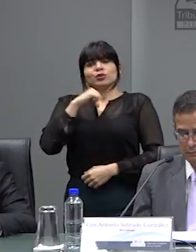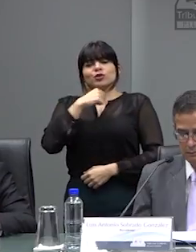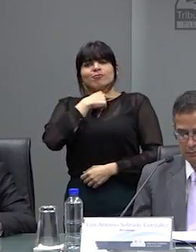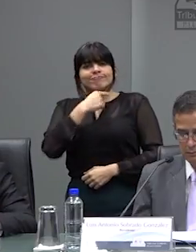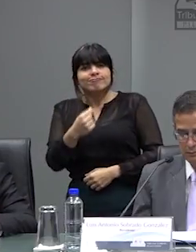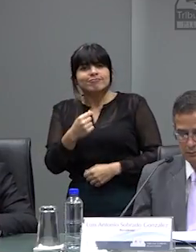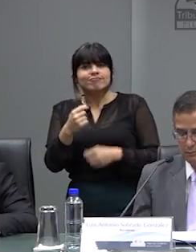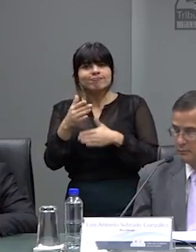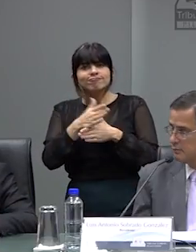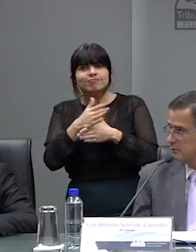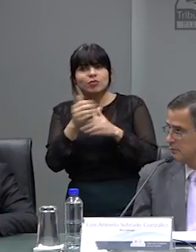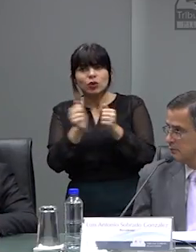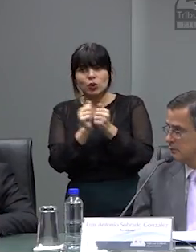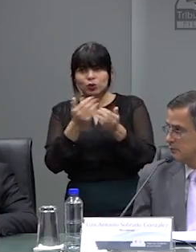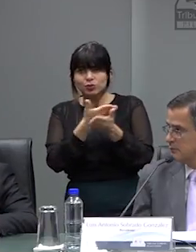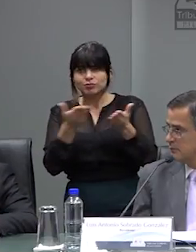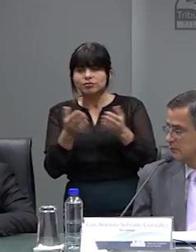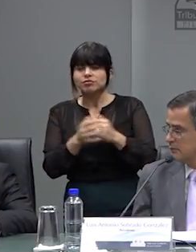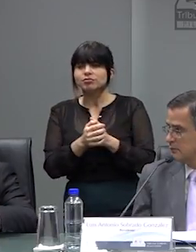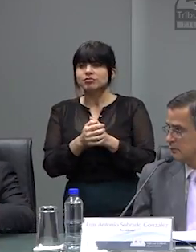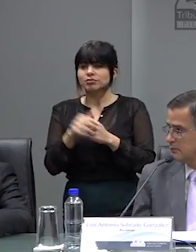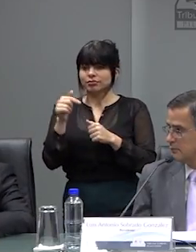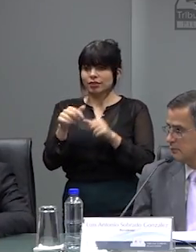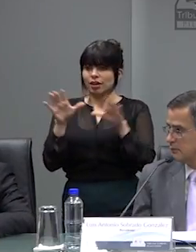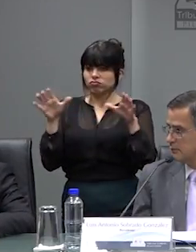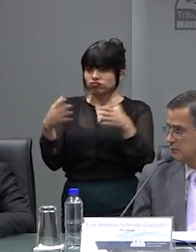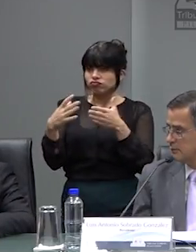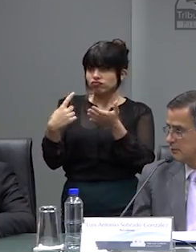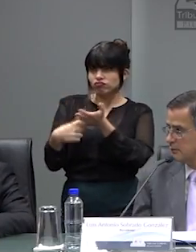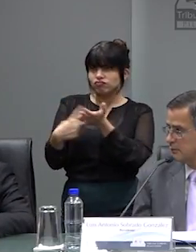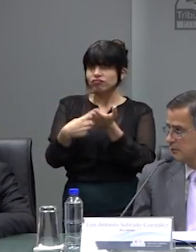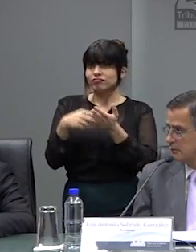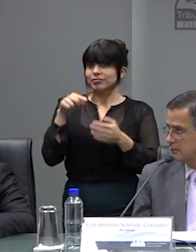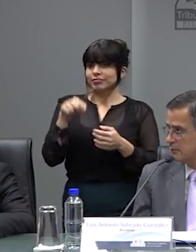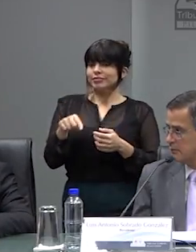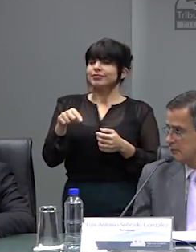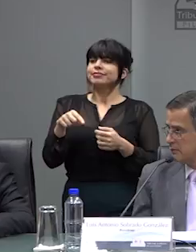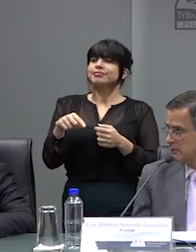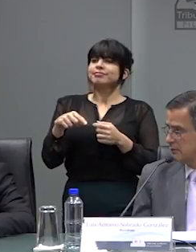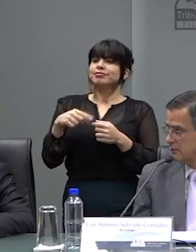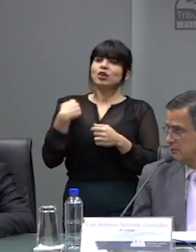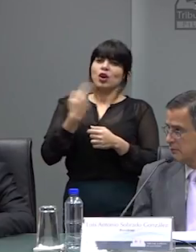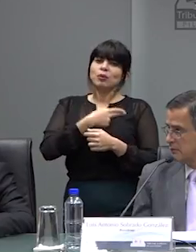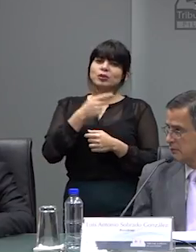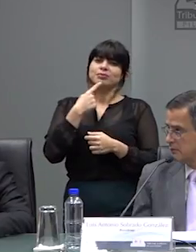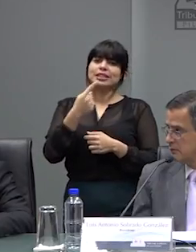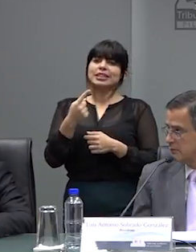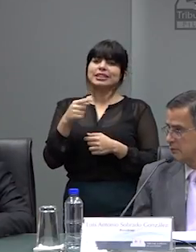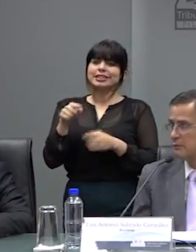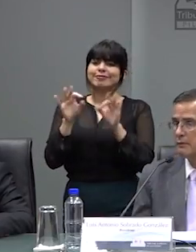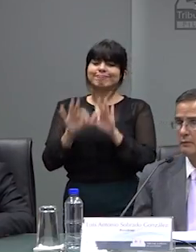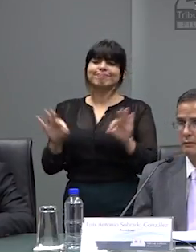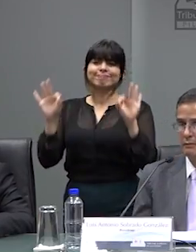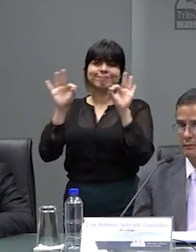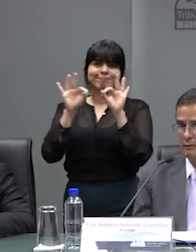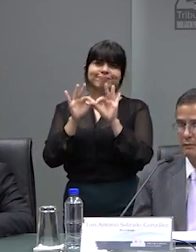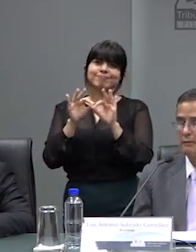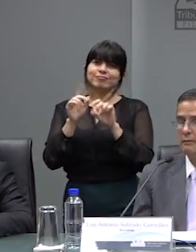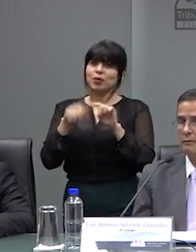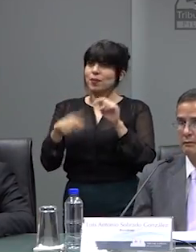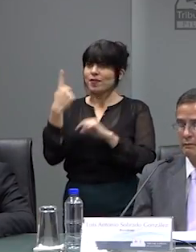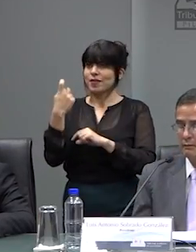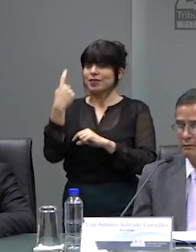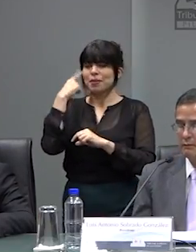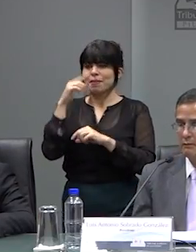placer compartir con todos ustedes en este encuentro que se vuelve, diríamos hoy día, indispensable para